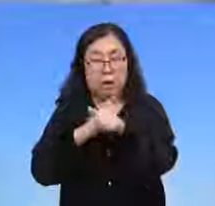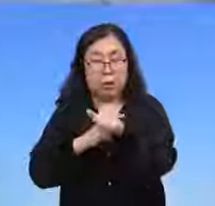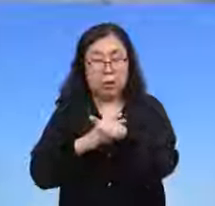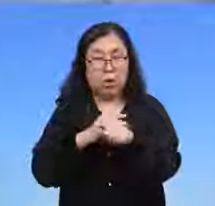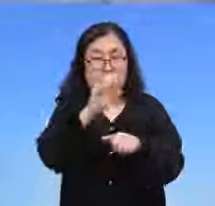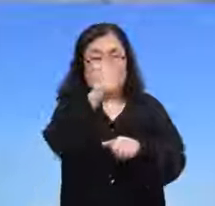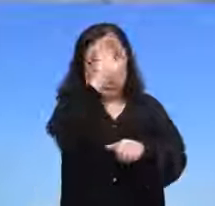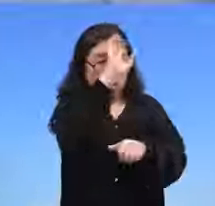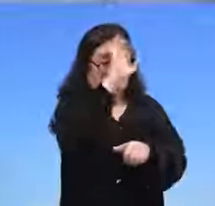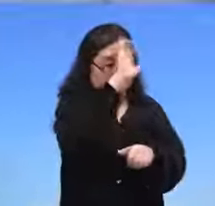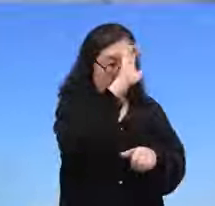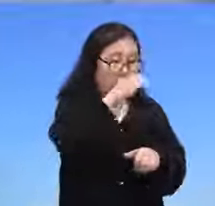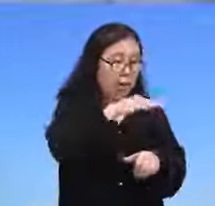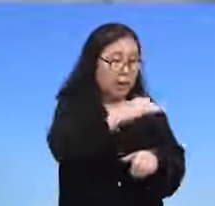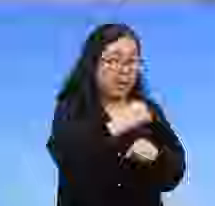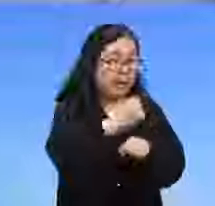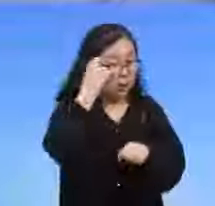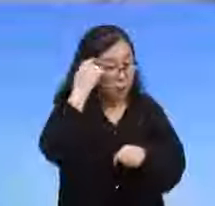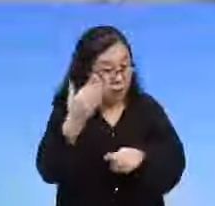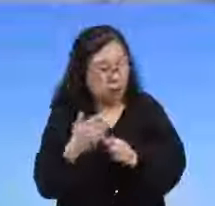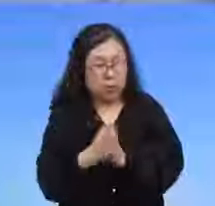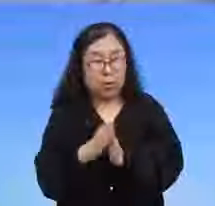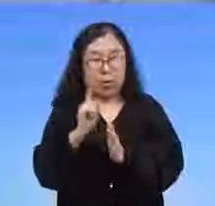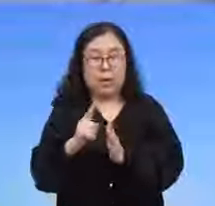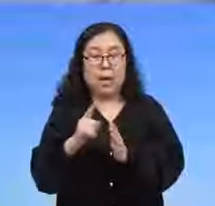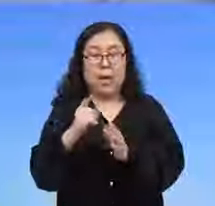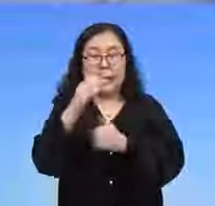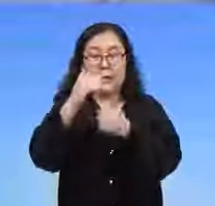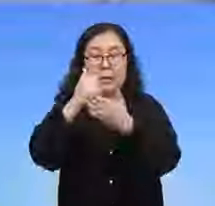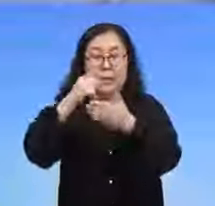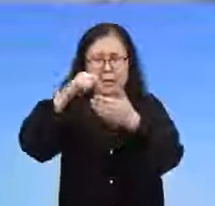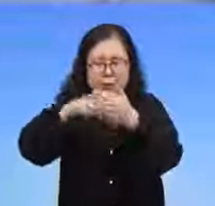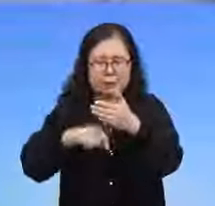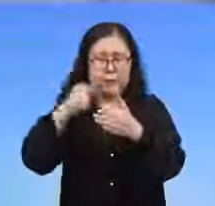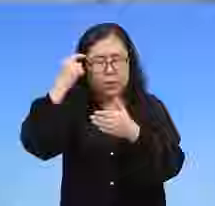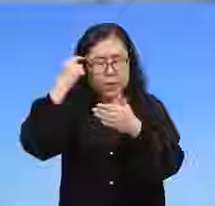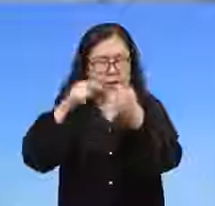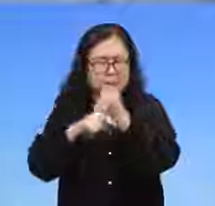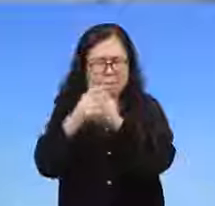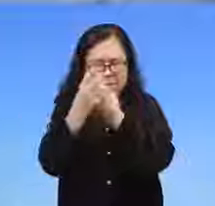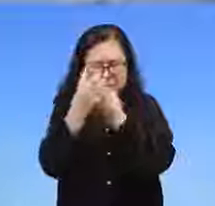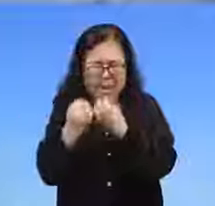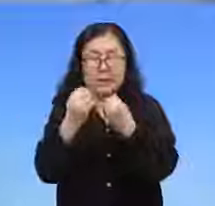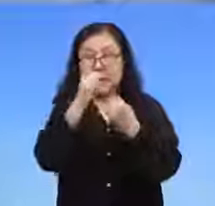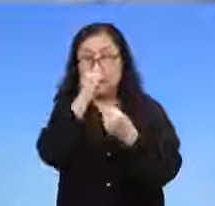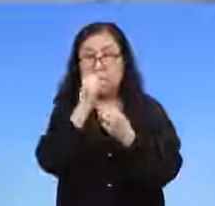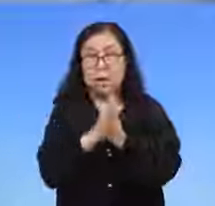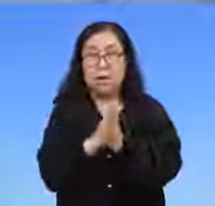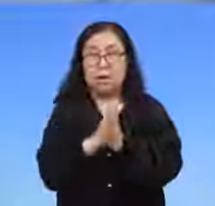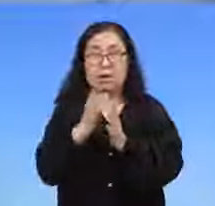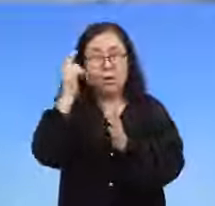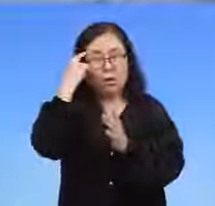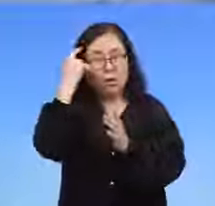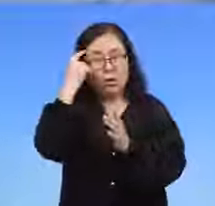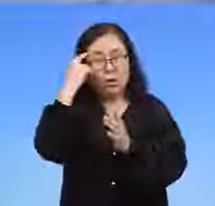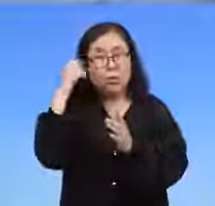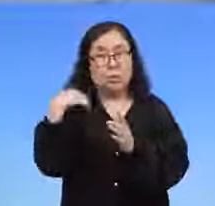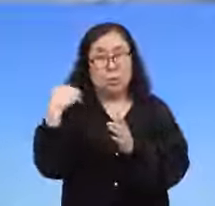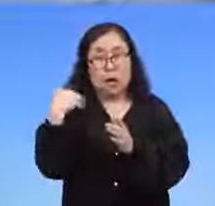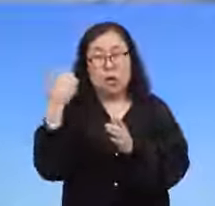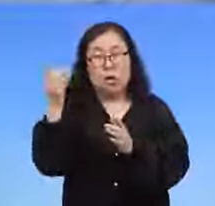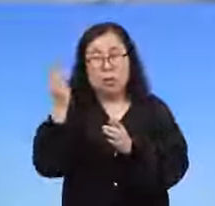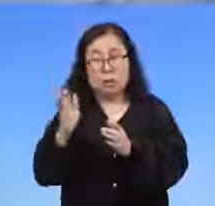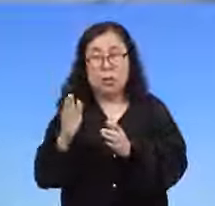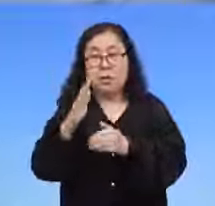여기에는 깊으신 하나님의 뜻이 뭐 수십 가지, 수백 가지가 있을 겁니다, 아마. 우리 머리로 하나도 모르는데요.